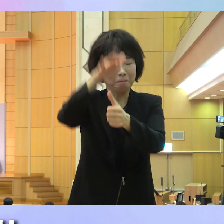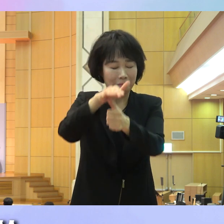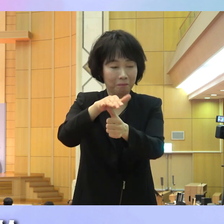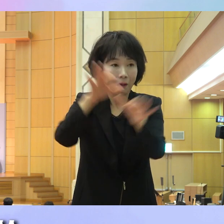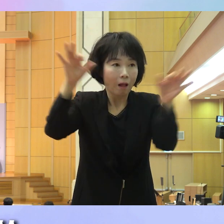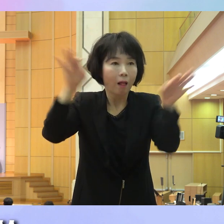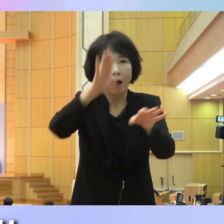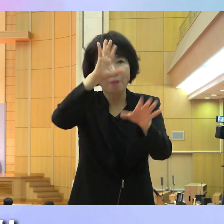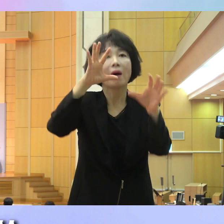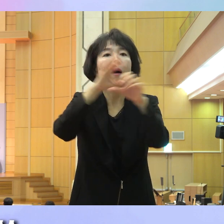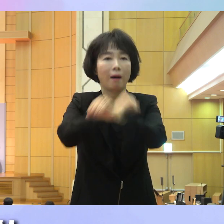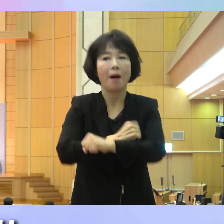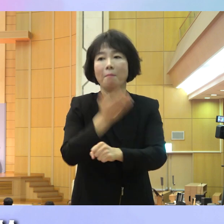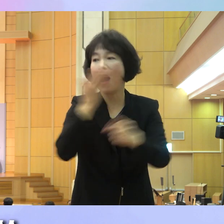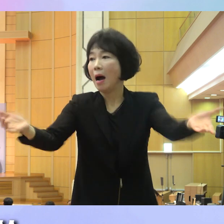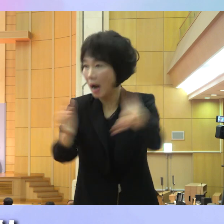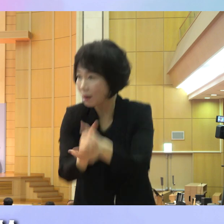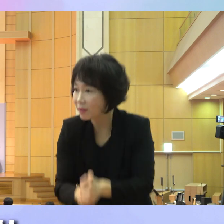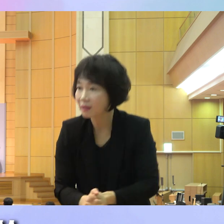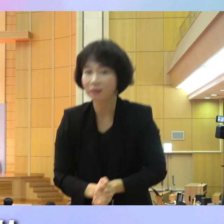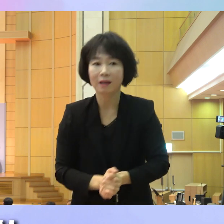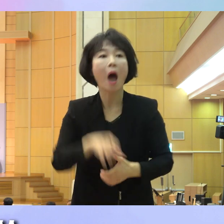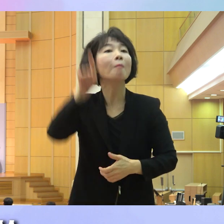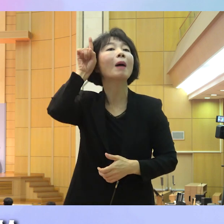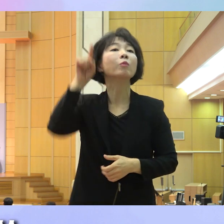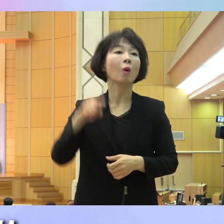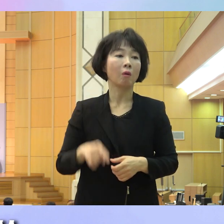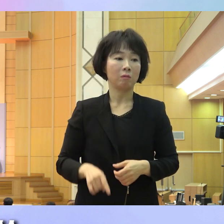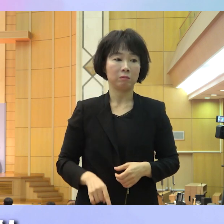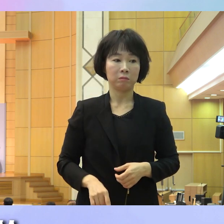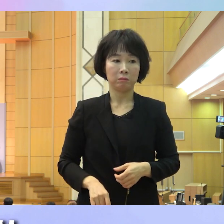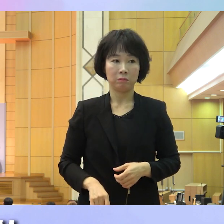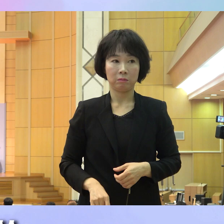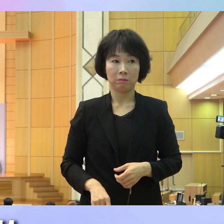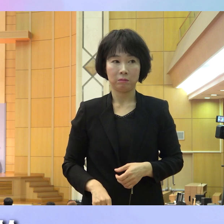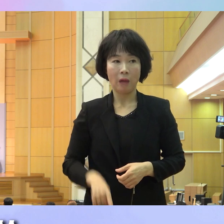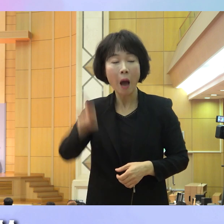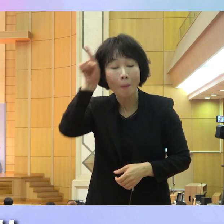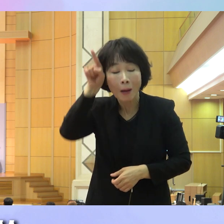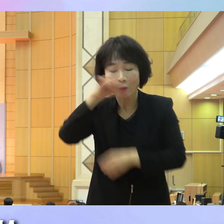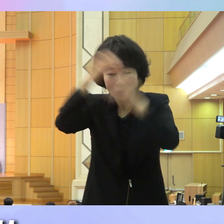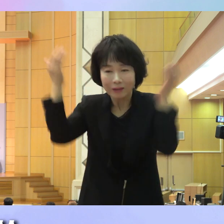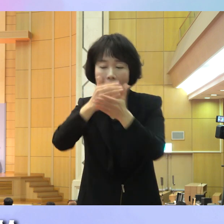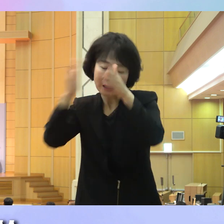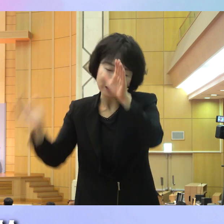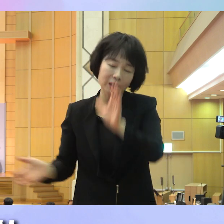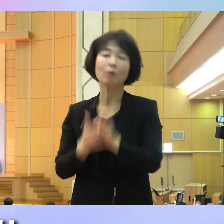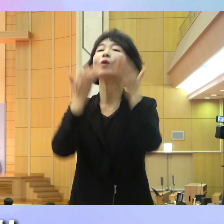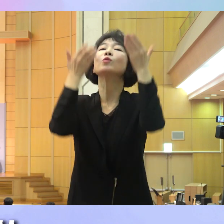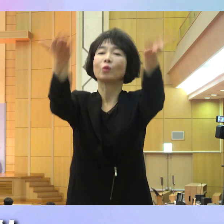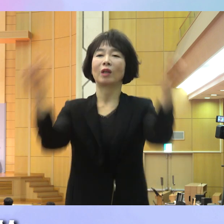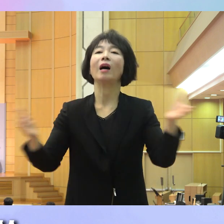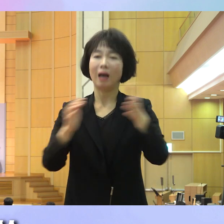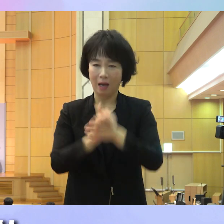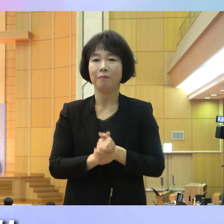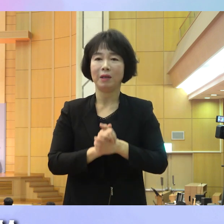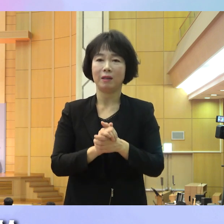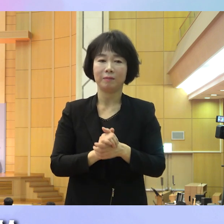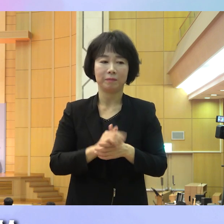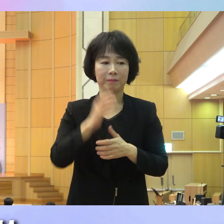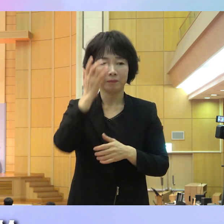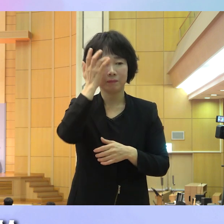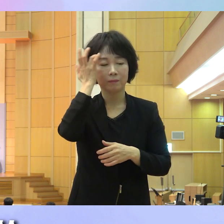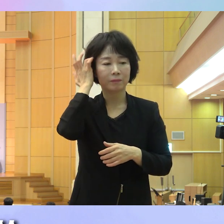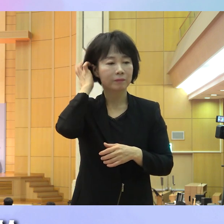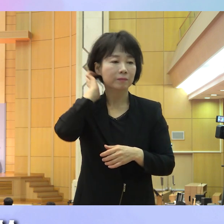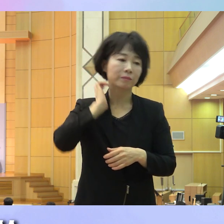주님께서 다 이루었다 그랬지, 요것만 이루고 요건 못 이뤘다 이게 아니라 다 이루었다. 우리는